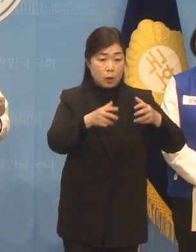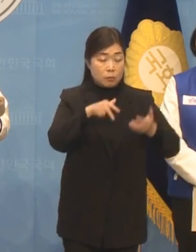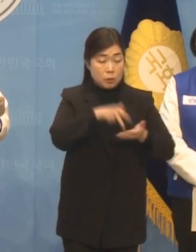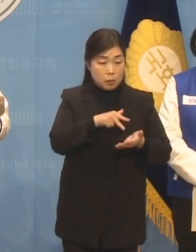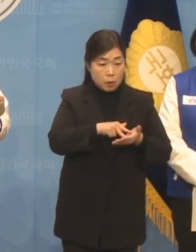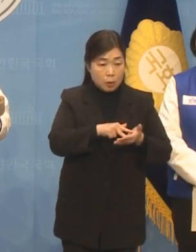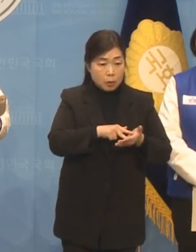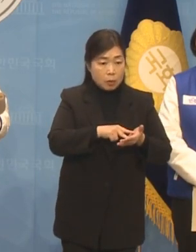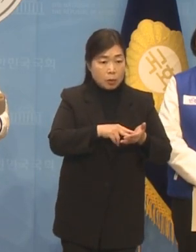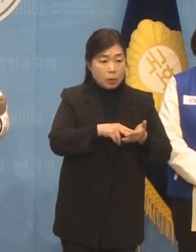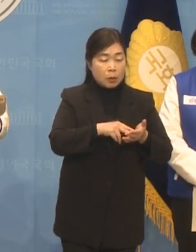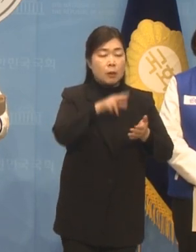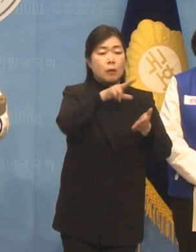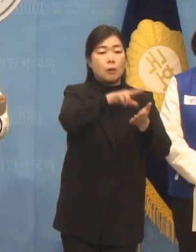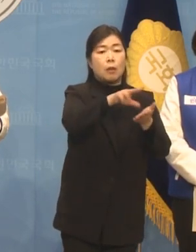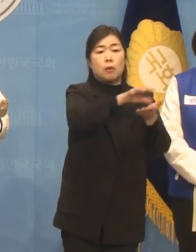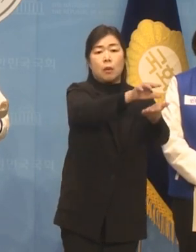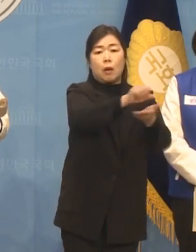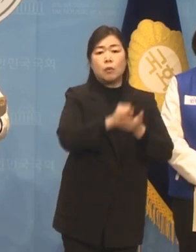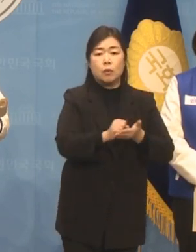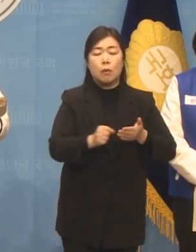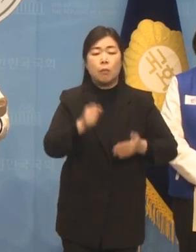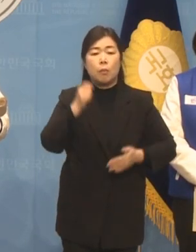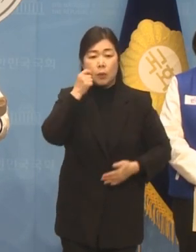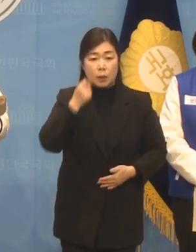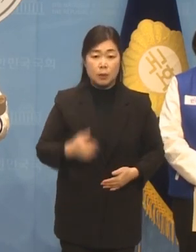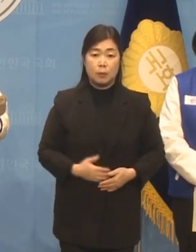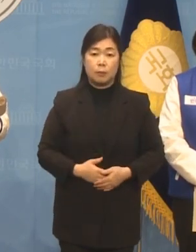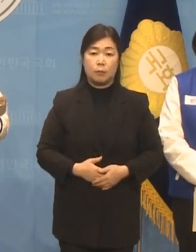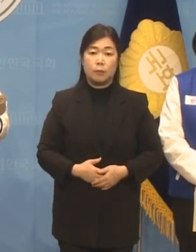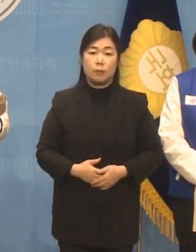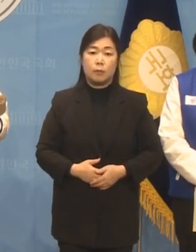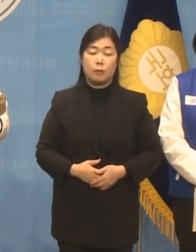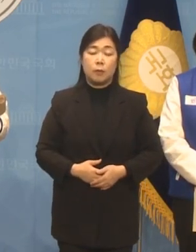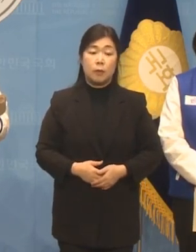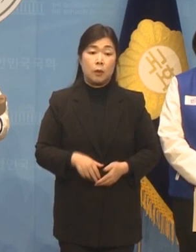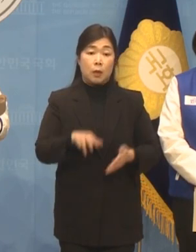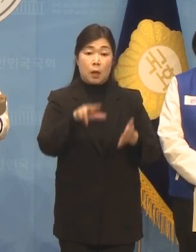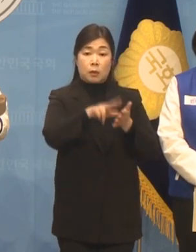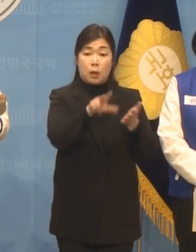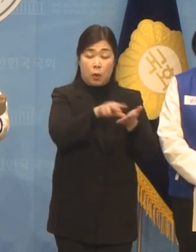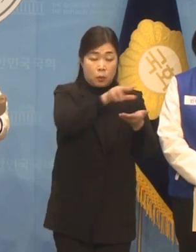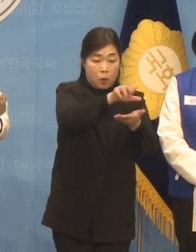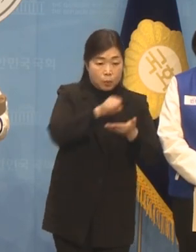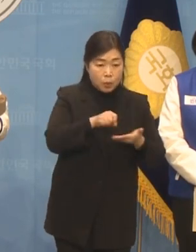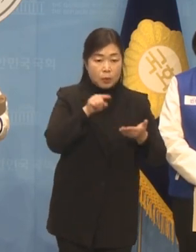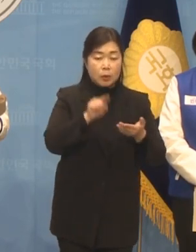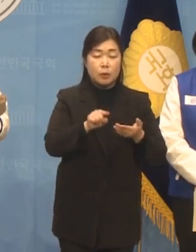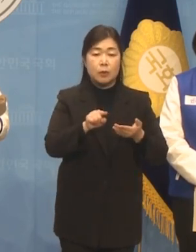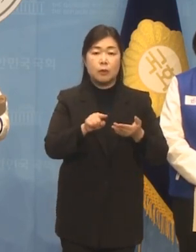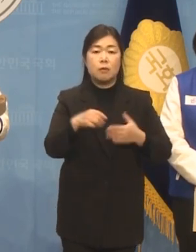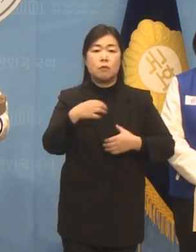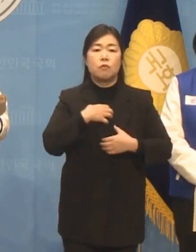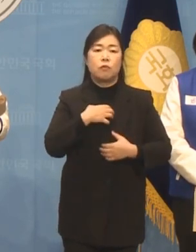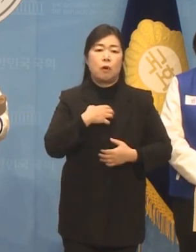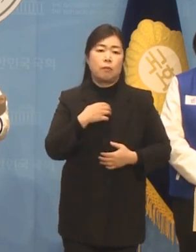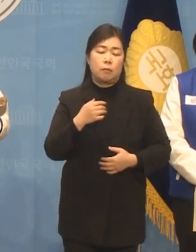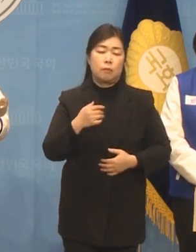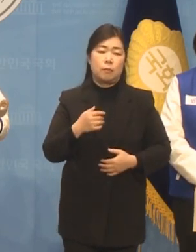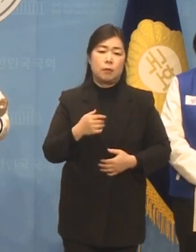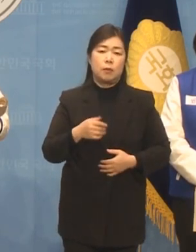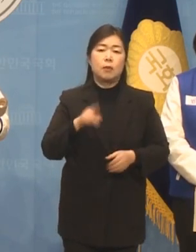자원 확보는 위험도가 큰 사업이고 장기적 추진이 불가피한